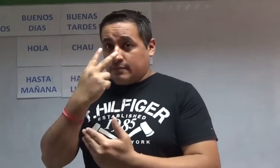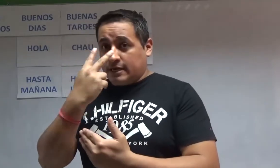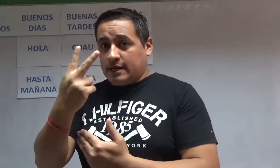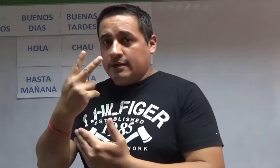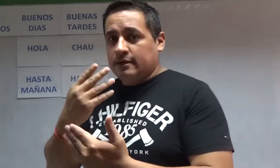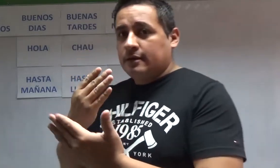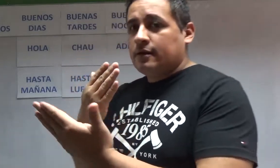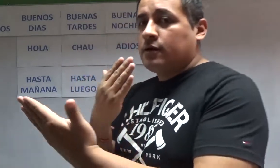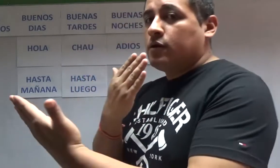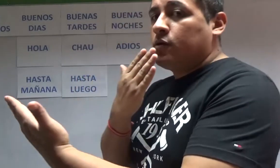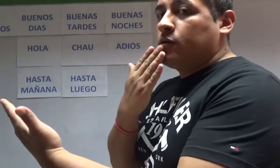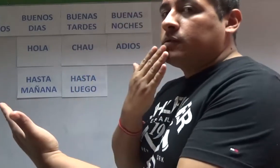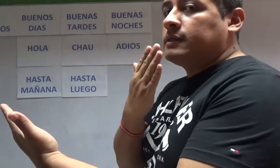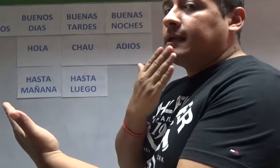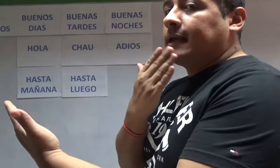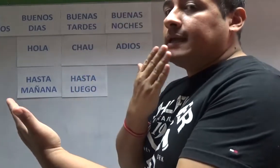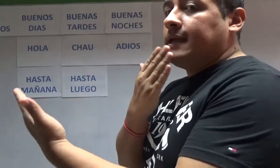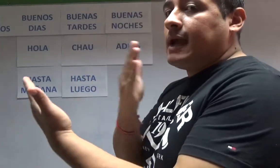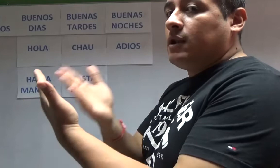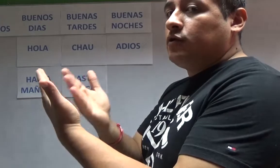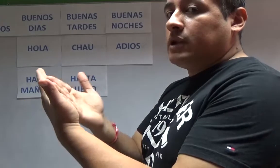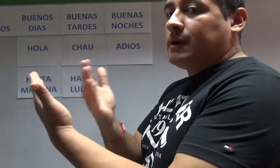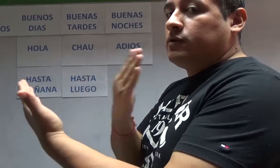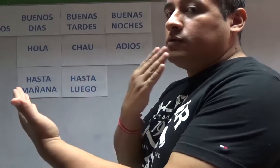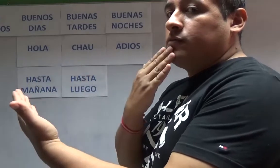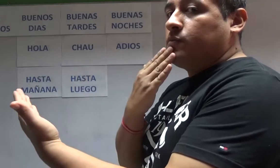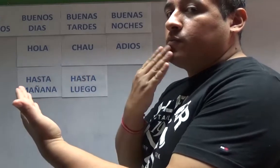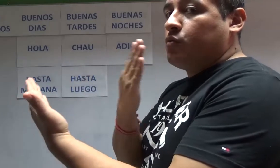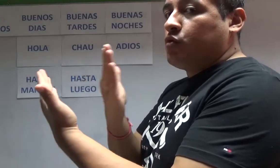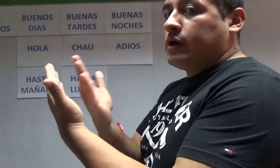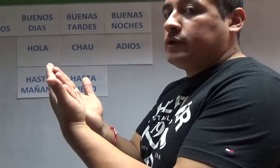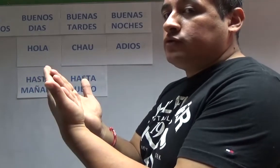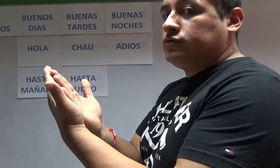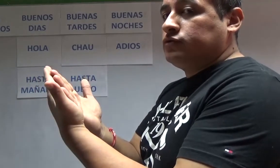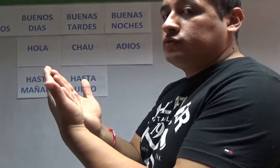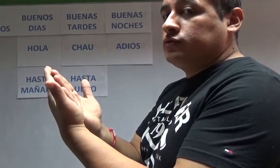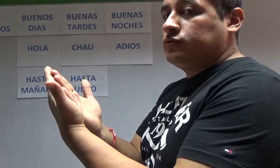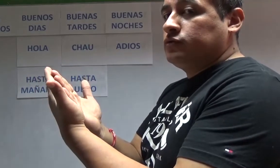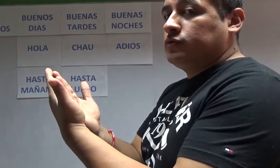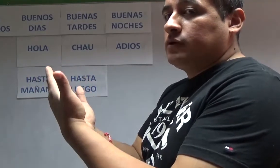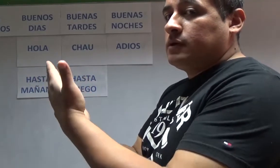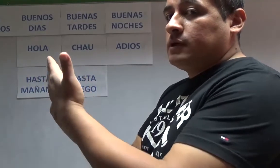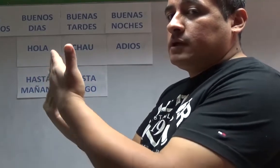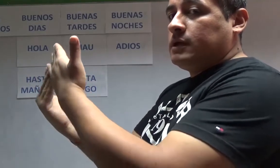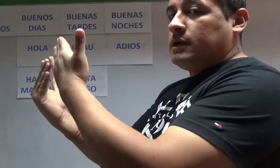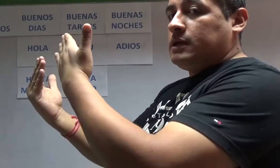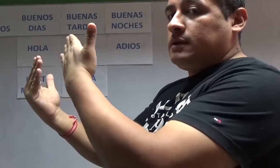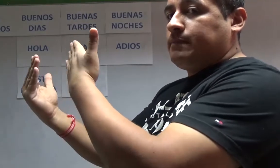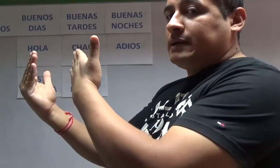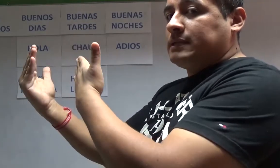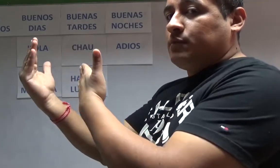Mire, de aquí a la otra mano, buenos, y pasamos